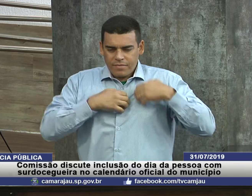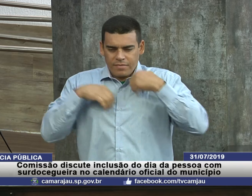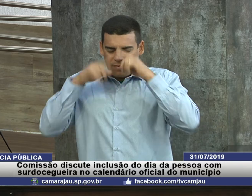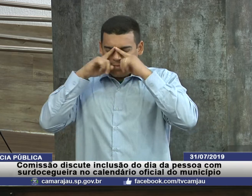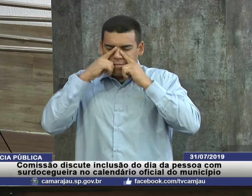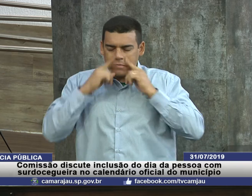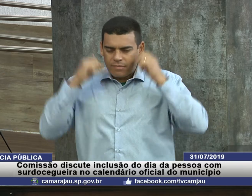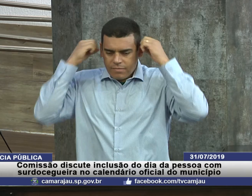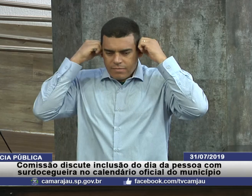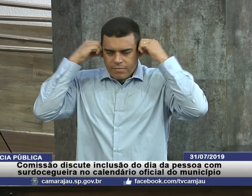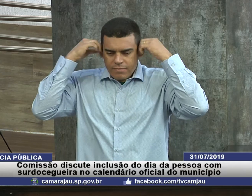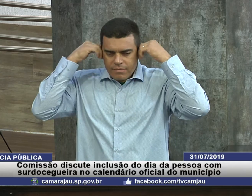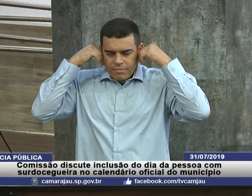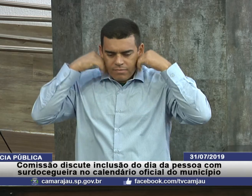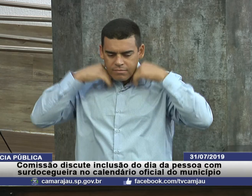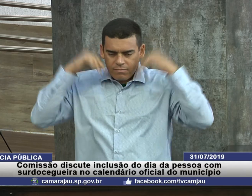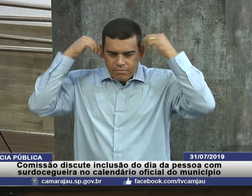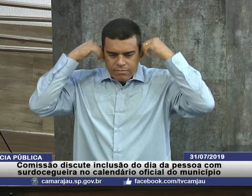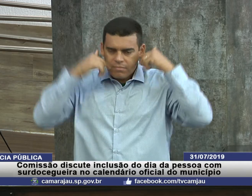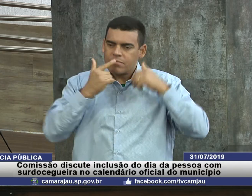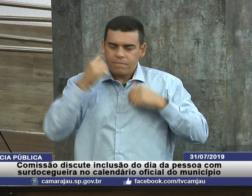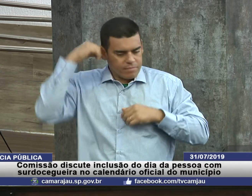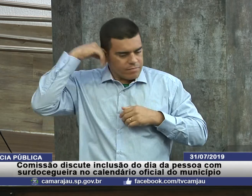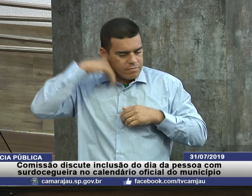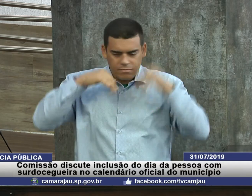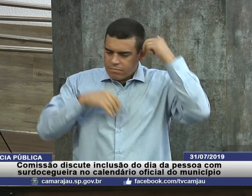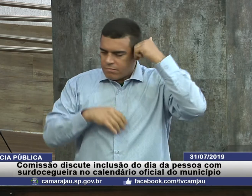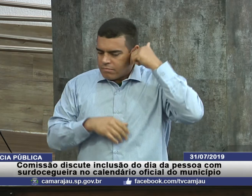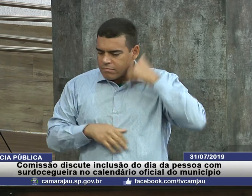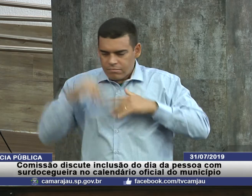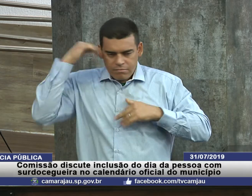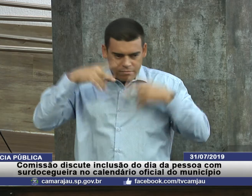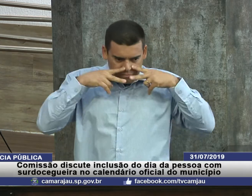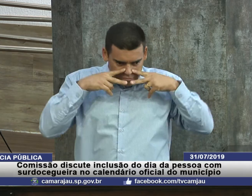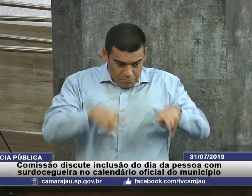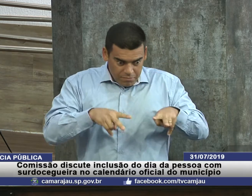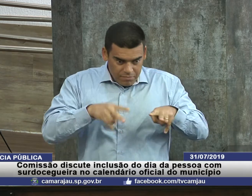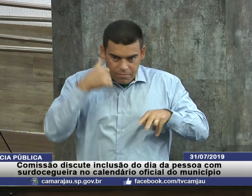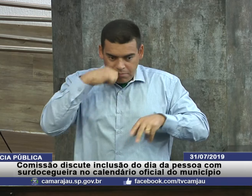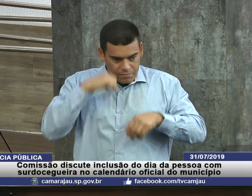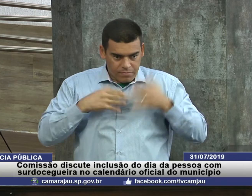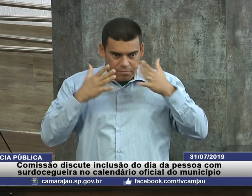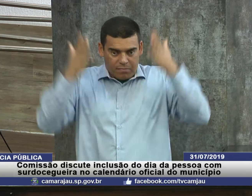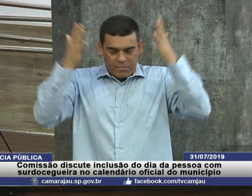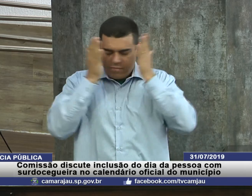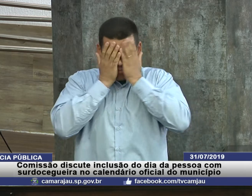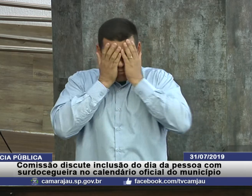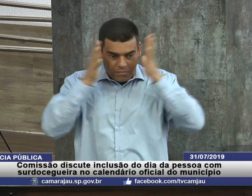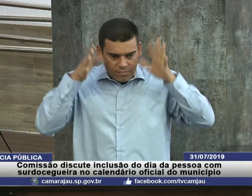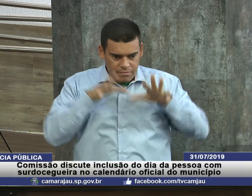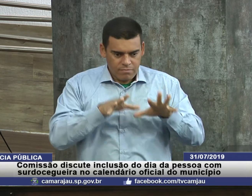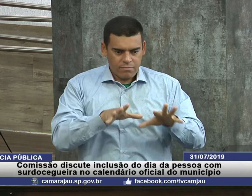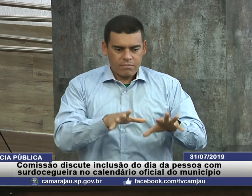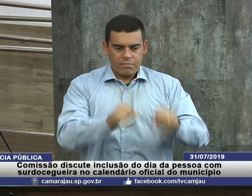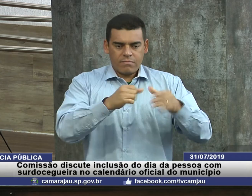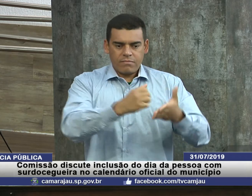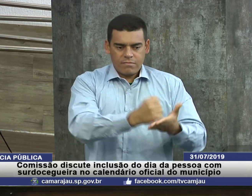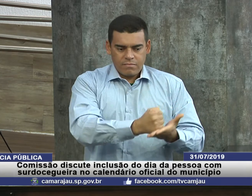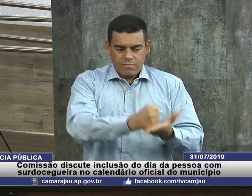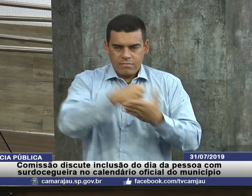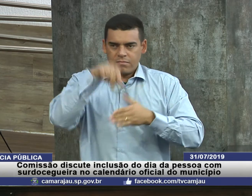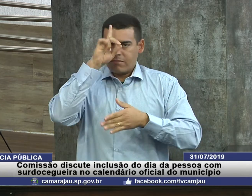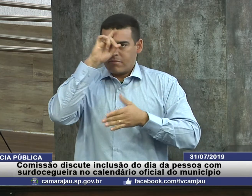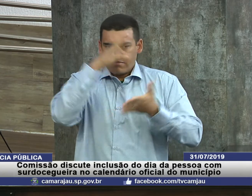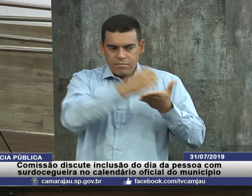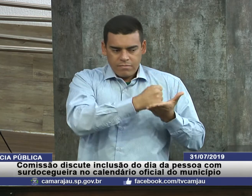e eu chorava muito, tinha uma época em que eu chorava, né, e minha mãe percebeu que eu estava com uma infecção no ouvido, e daí vinha